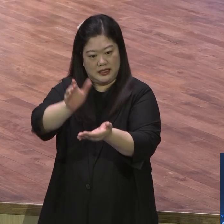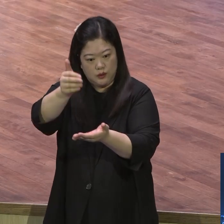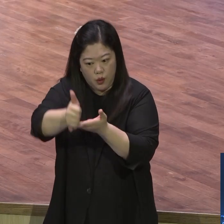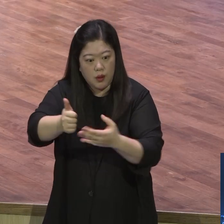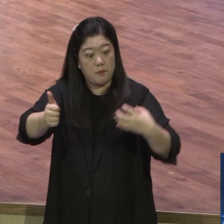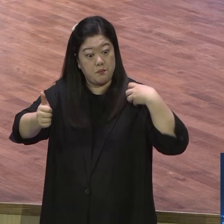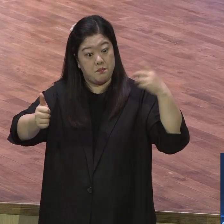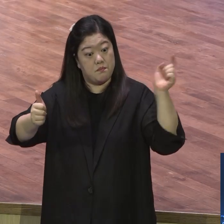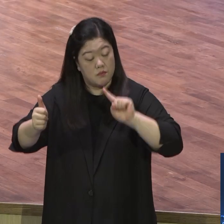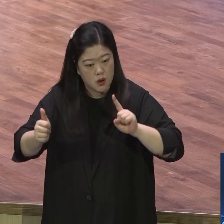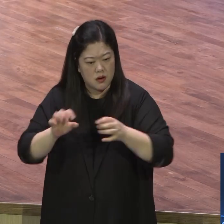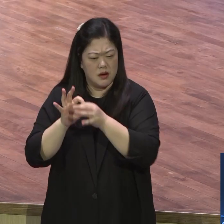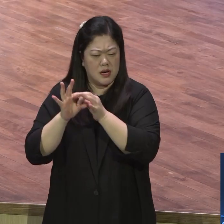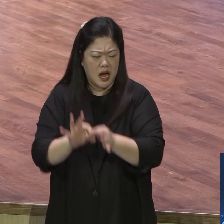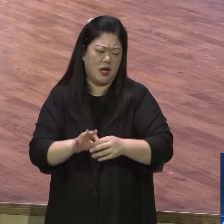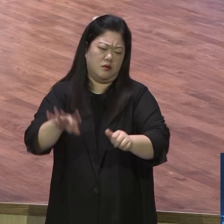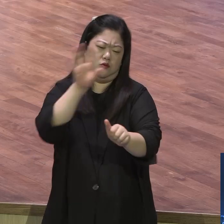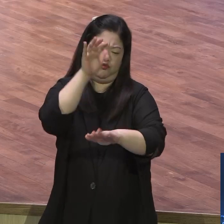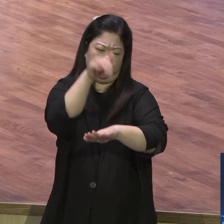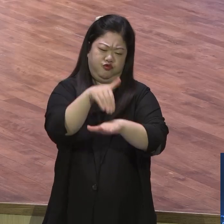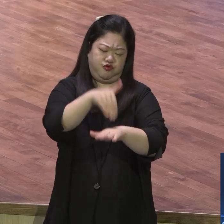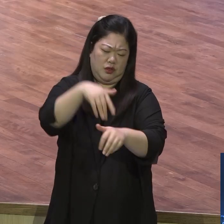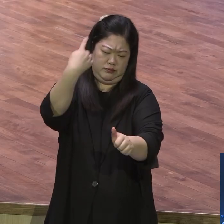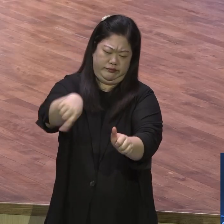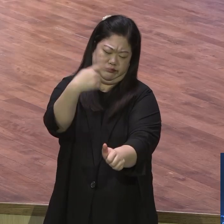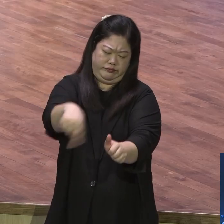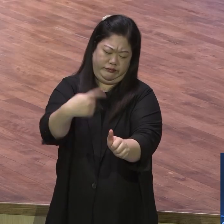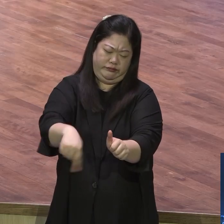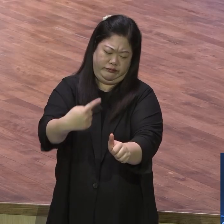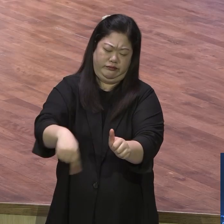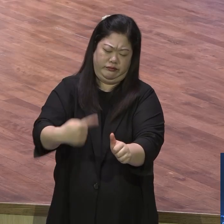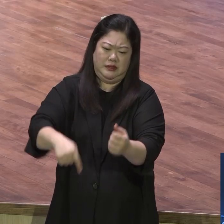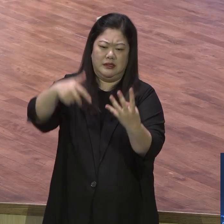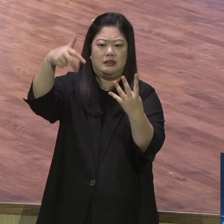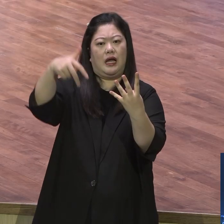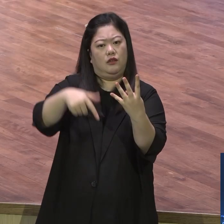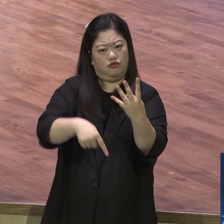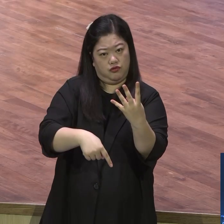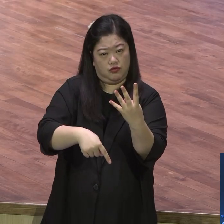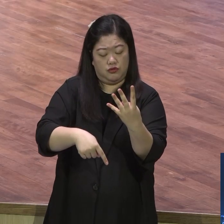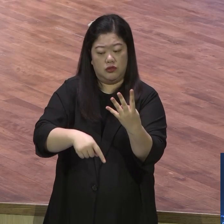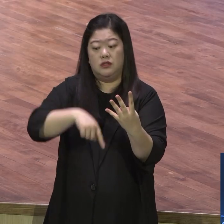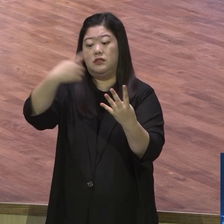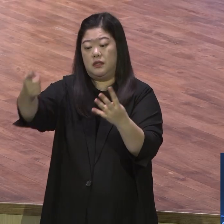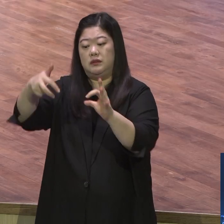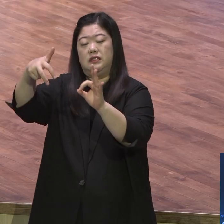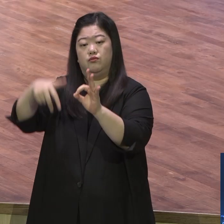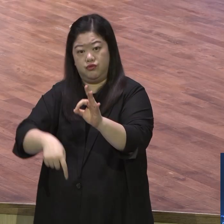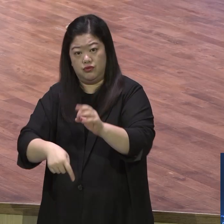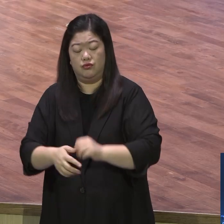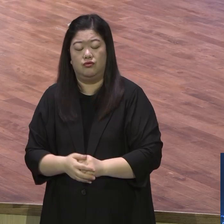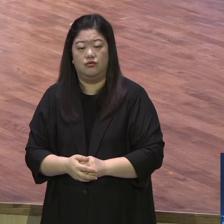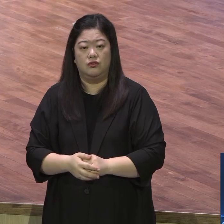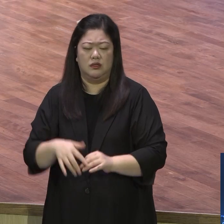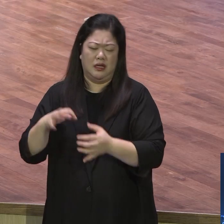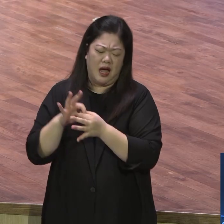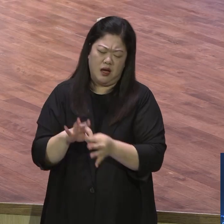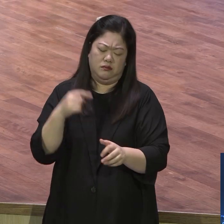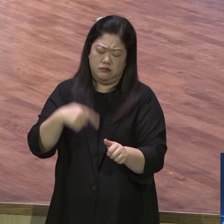또 훈련시키고 그래서 그 사람이 정말 신앙생활이 시작될 수 있도록 교회 나온다고 시작된 게 아니라니까요